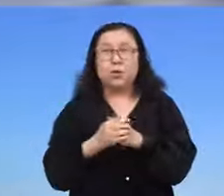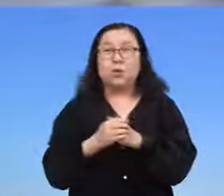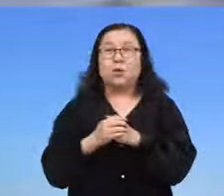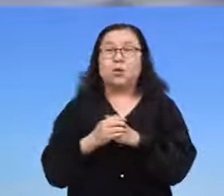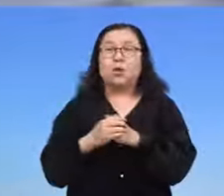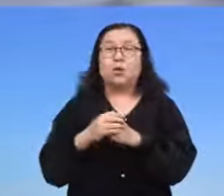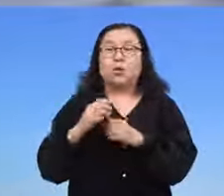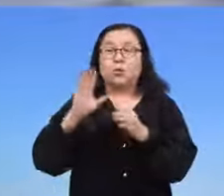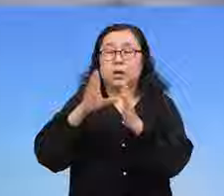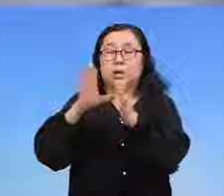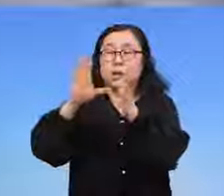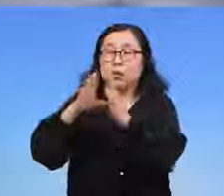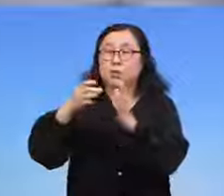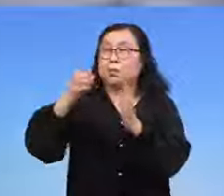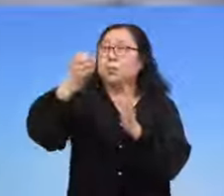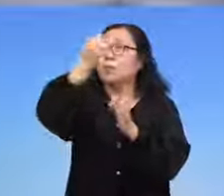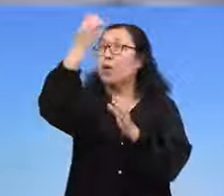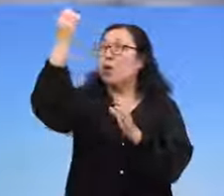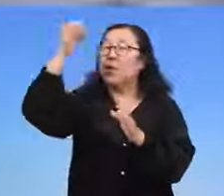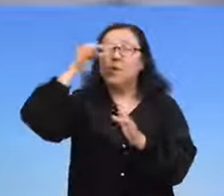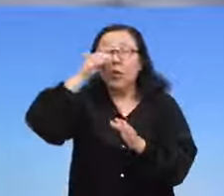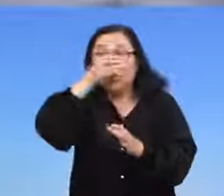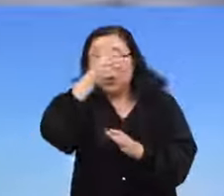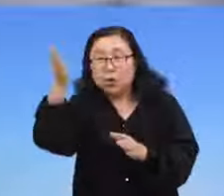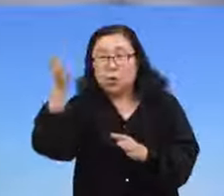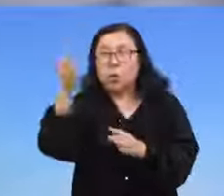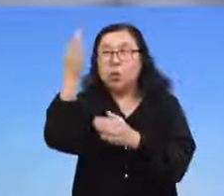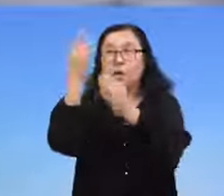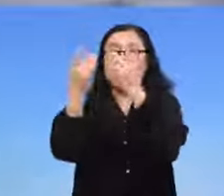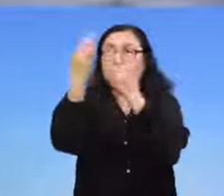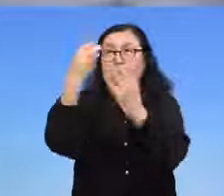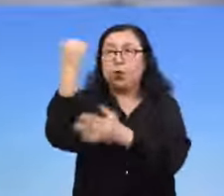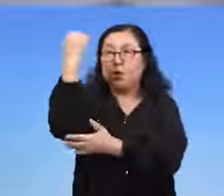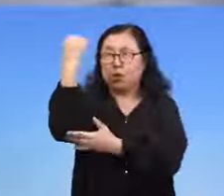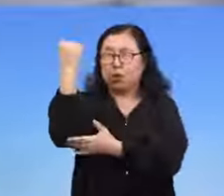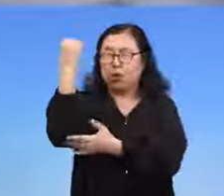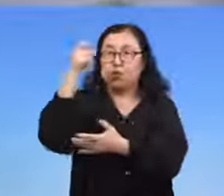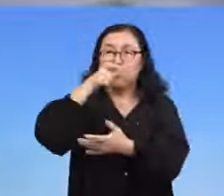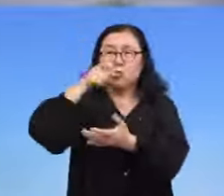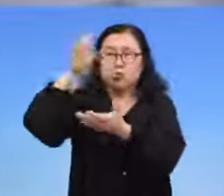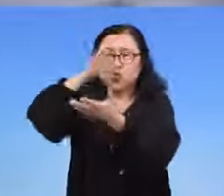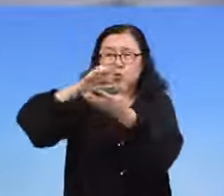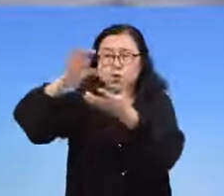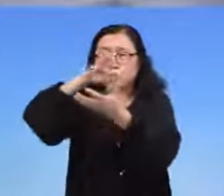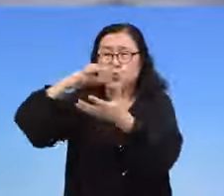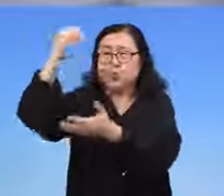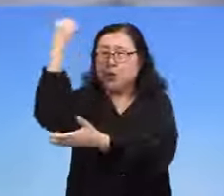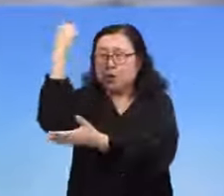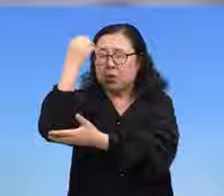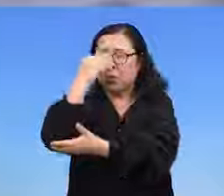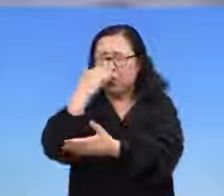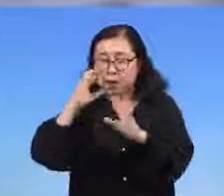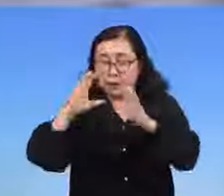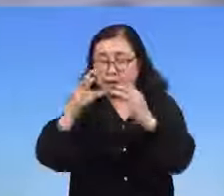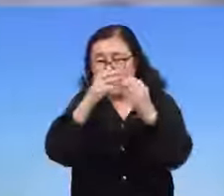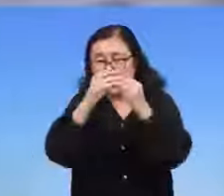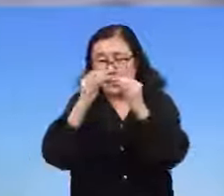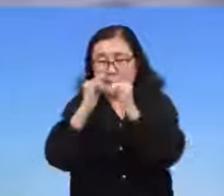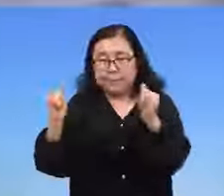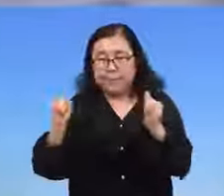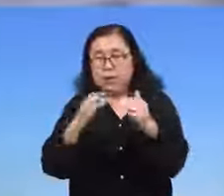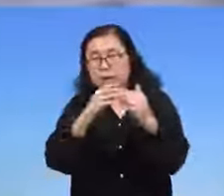때로는 그들에게 별로 보여주시고 때로는 불기둥 구름기둥으로 이스라엘 백성들을 인도해 주시고